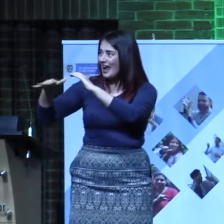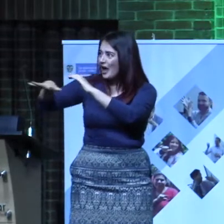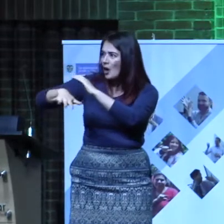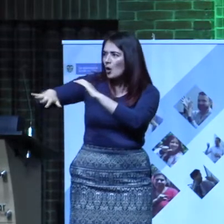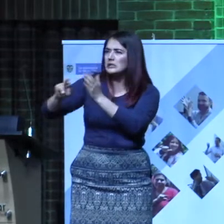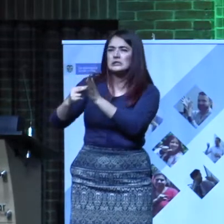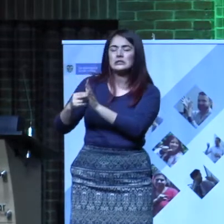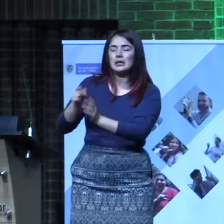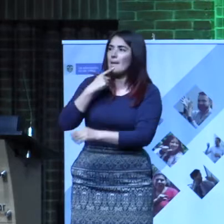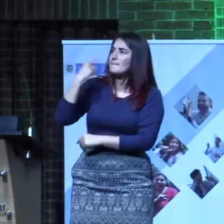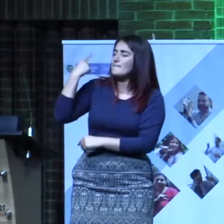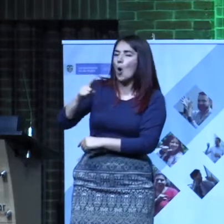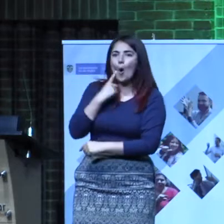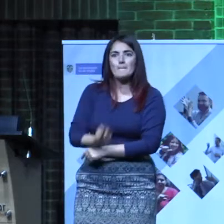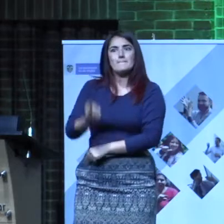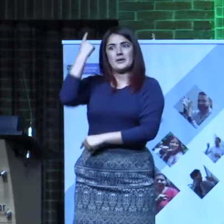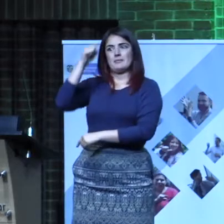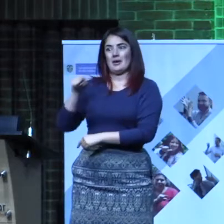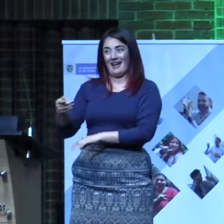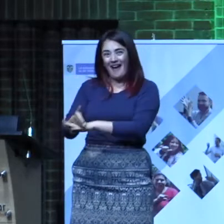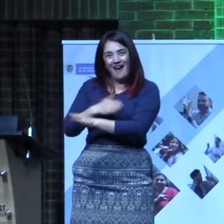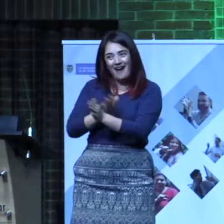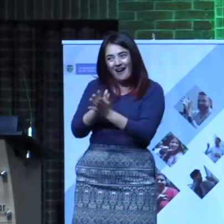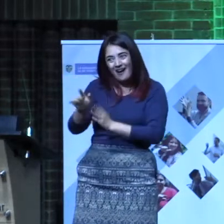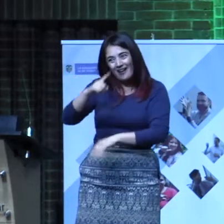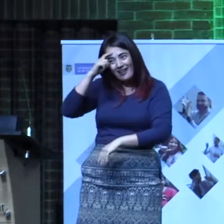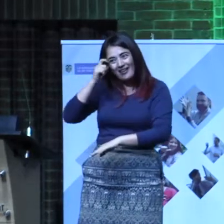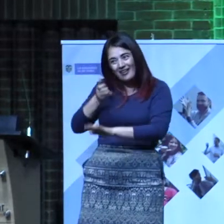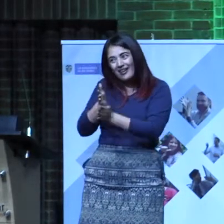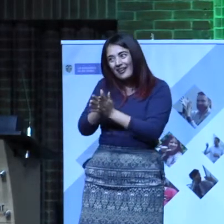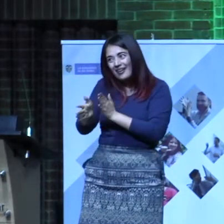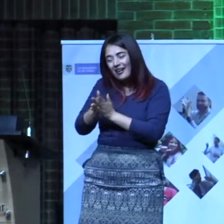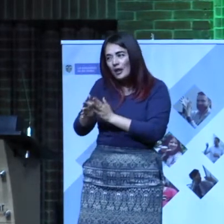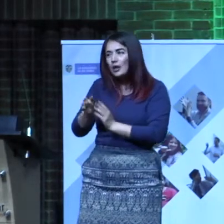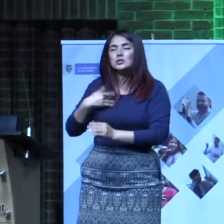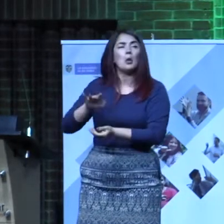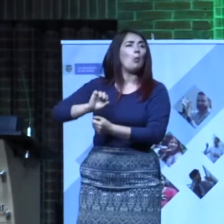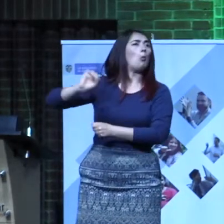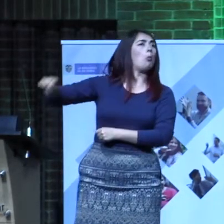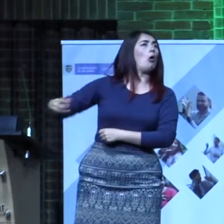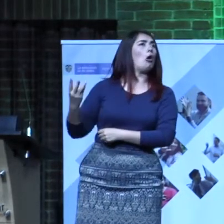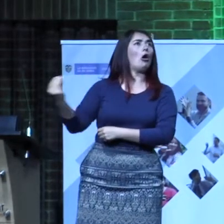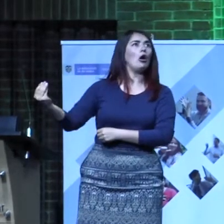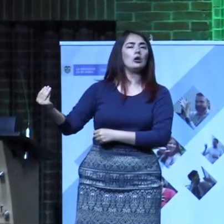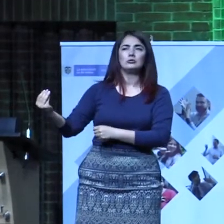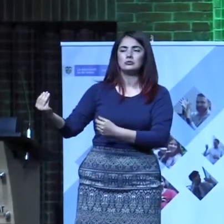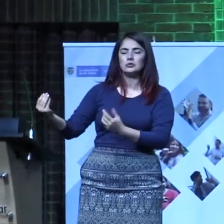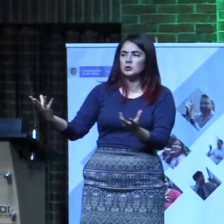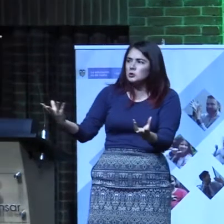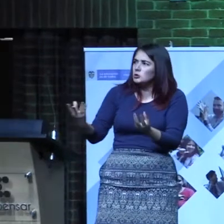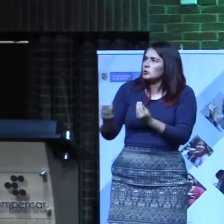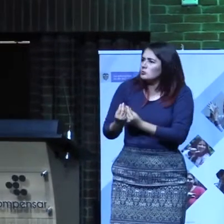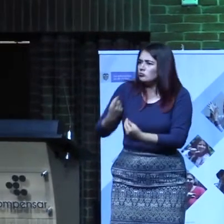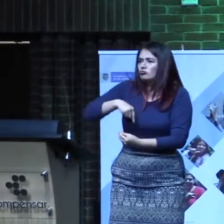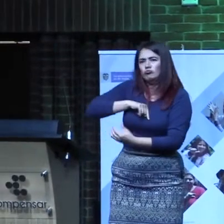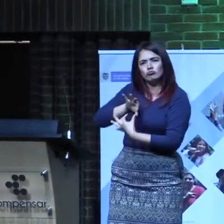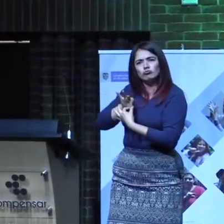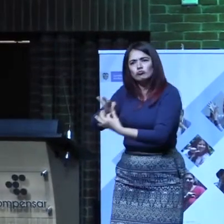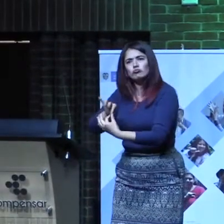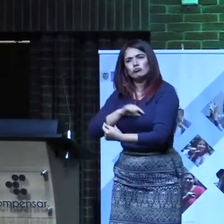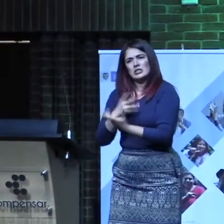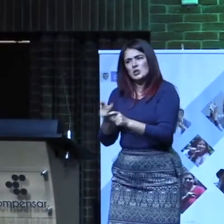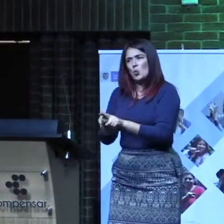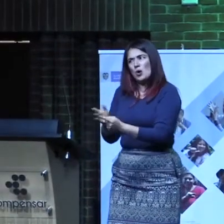un modelo, es un ejemplo, como le decía la directora. Y a veces uno puede sentir que está un poco solo, pero la idea del INSOR es que trabajemos de